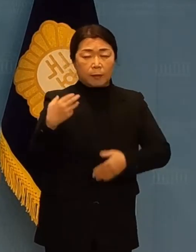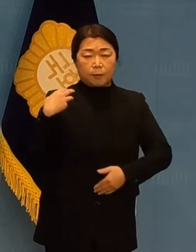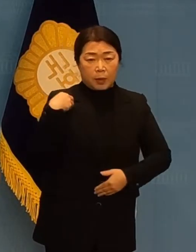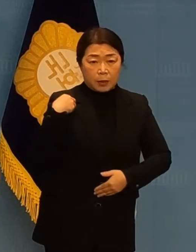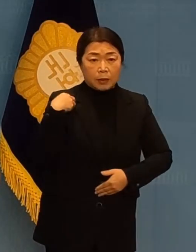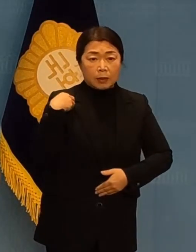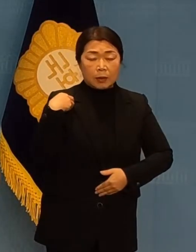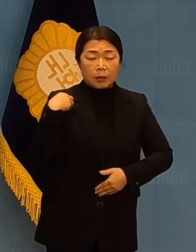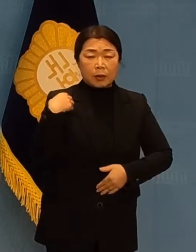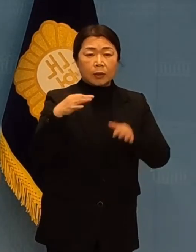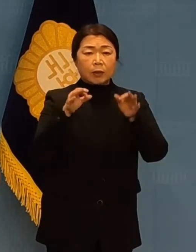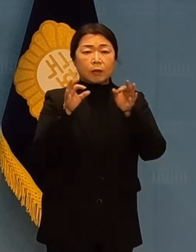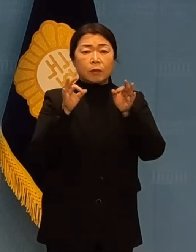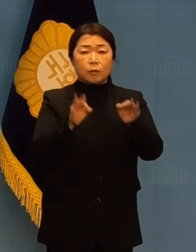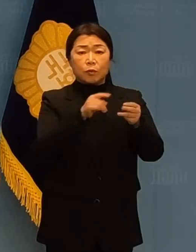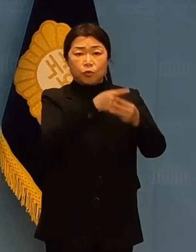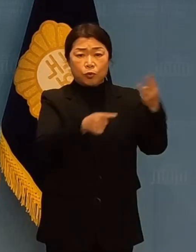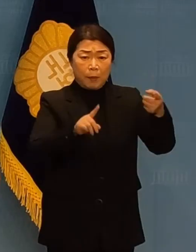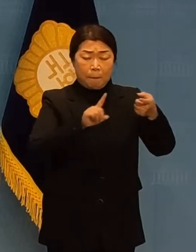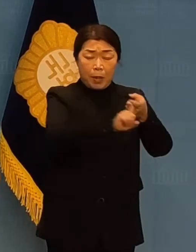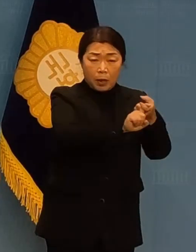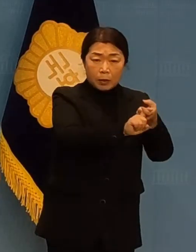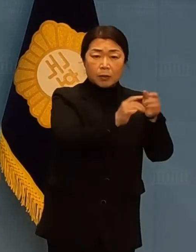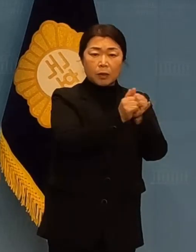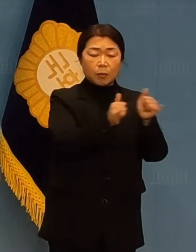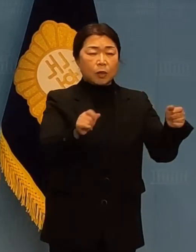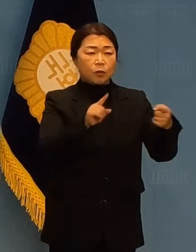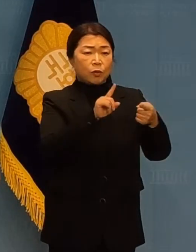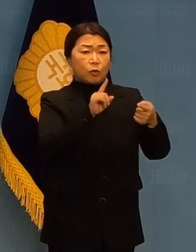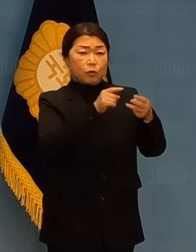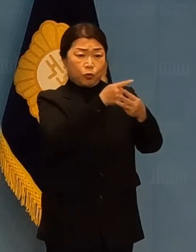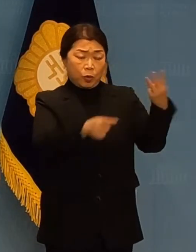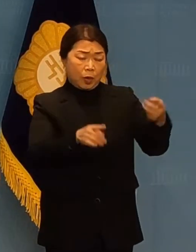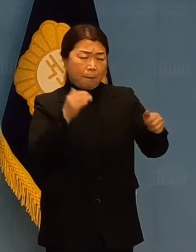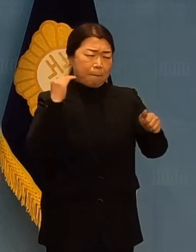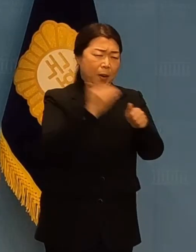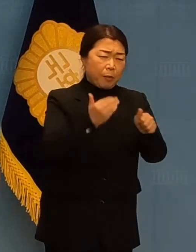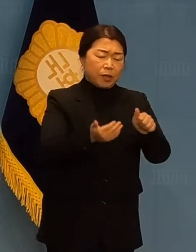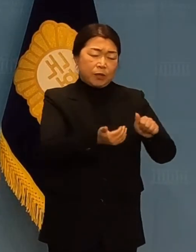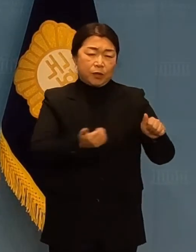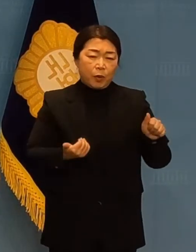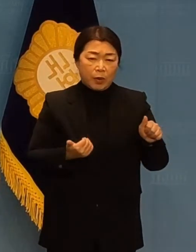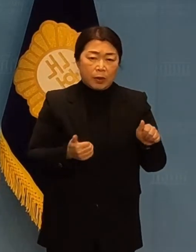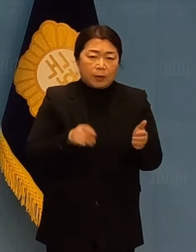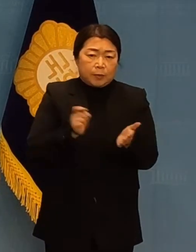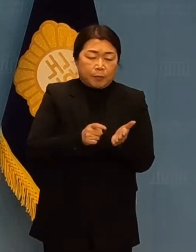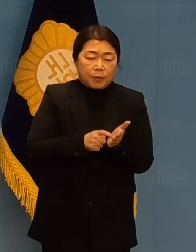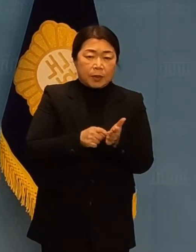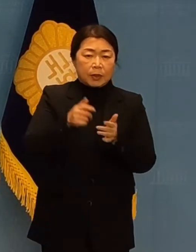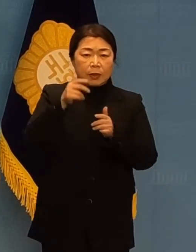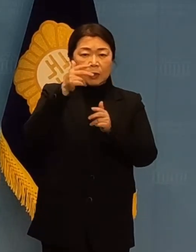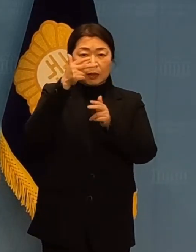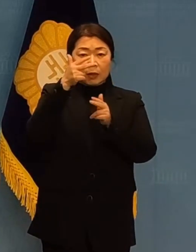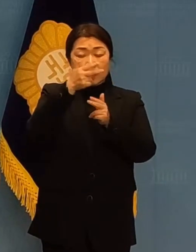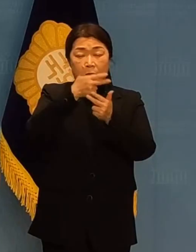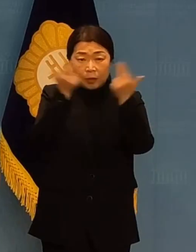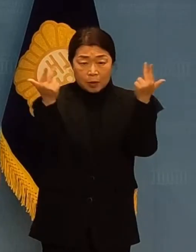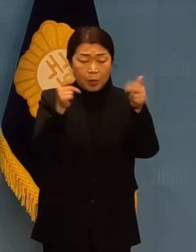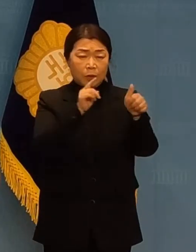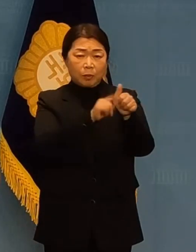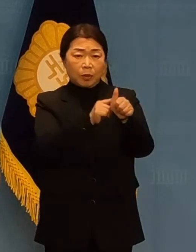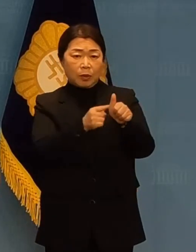핵심검사 김상민은 윤석열이 파면되기 하루 전 급히 이재명 대표 피습